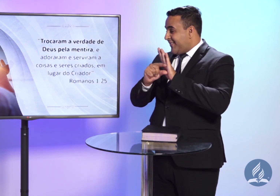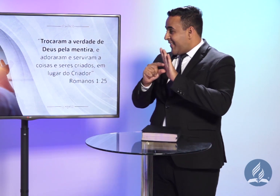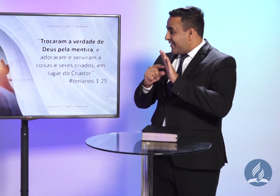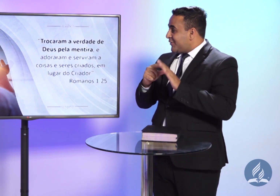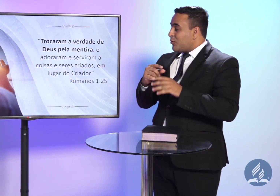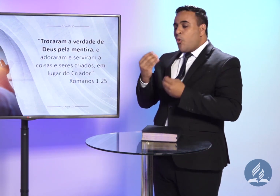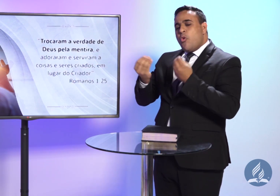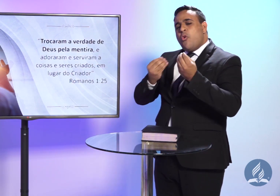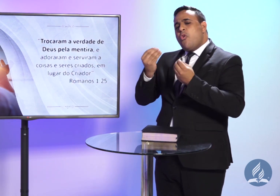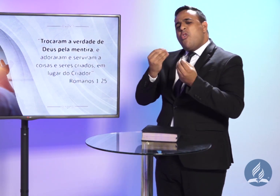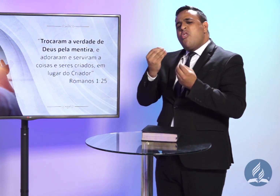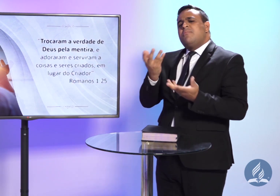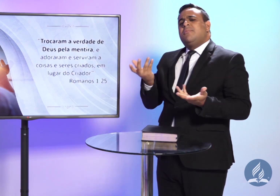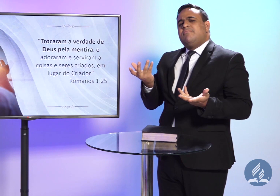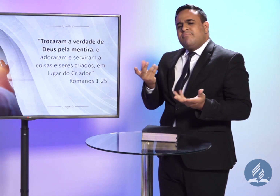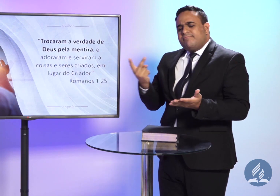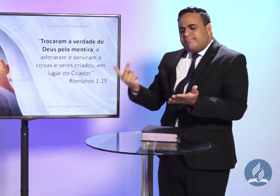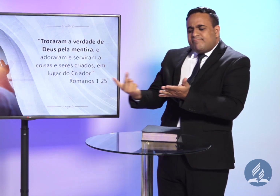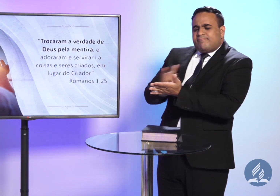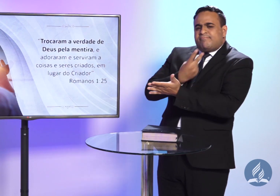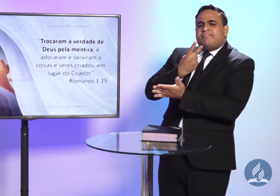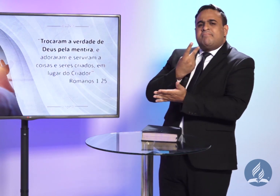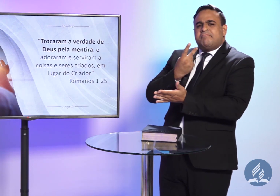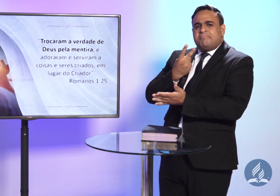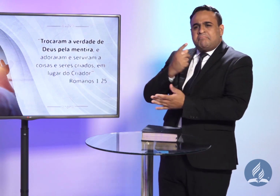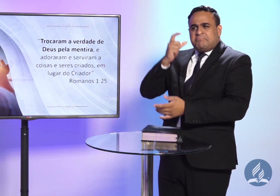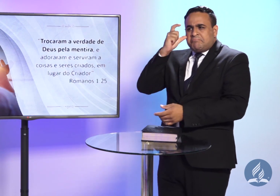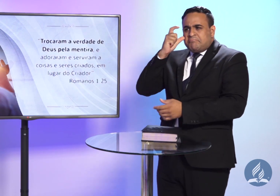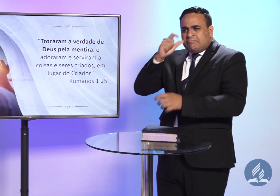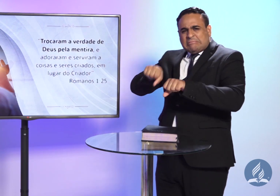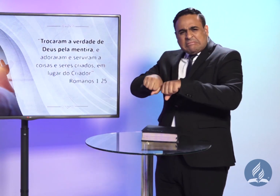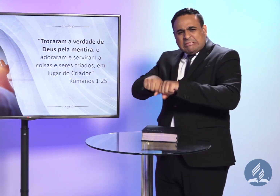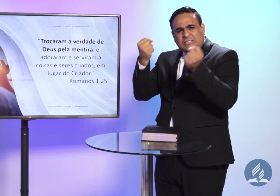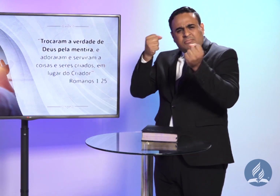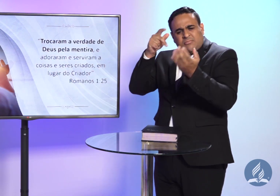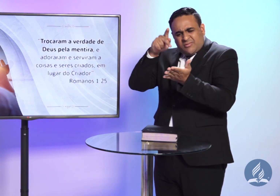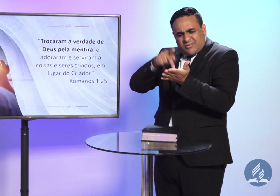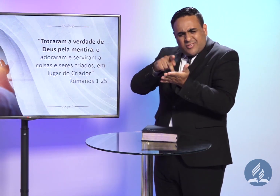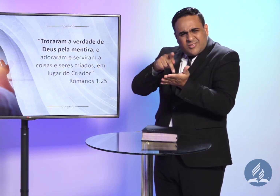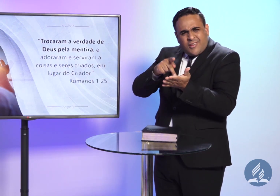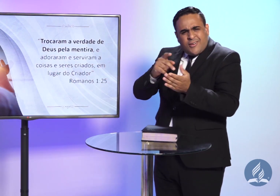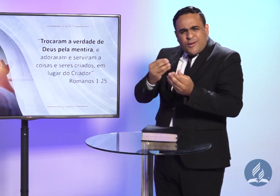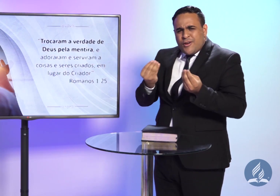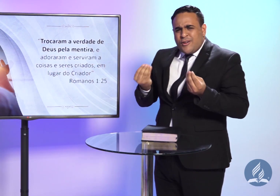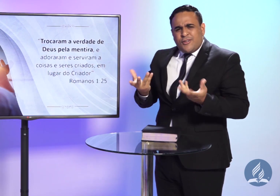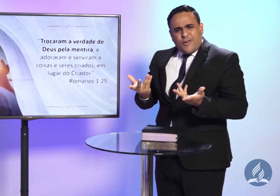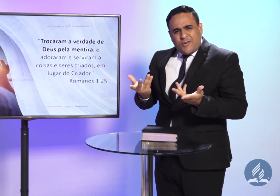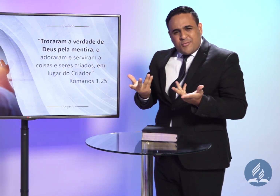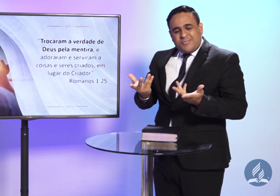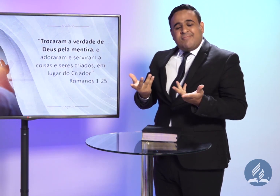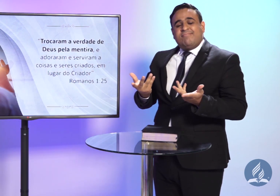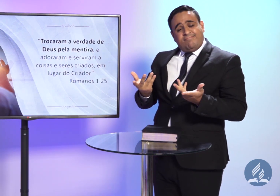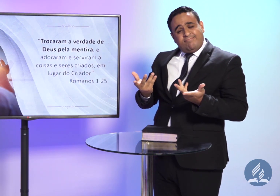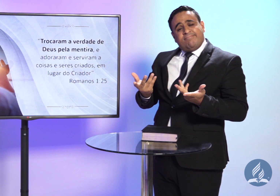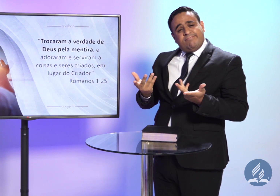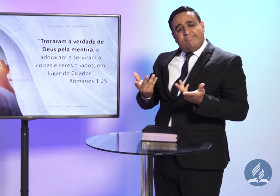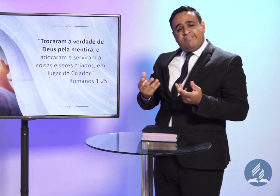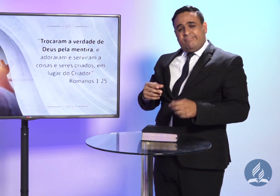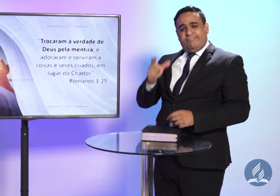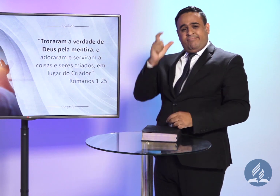Olha só um outro verso da Bíblia falando a respeito das fake news de Satanás. Como que ele